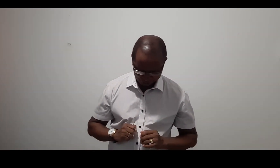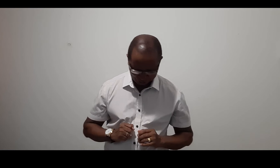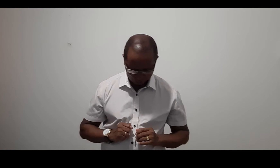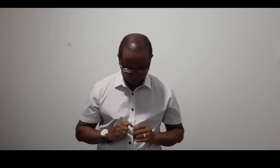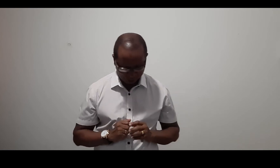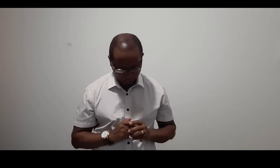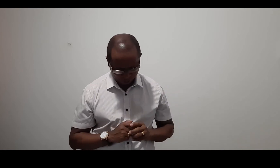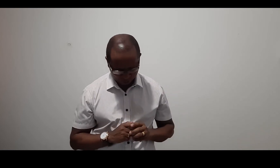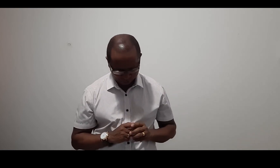ny salamo